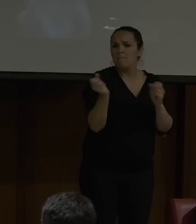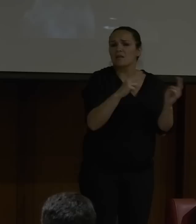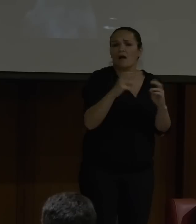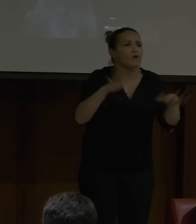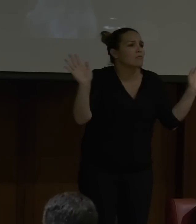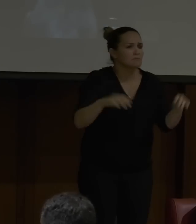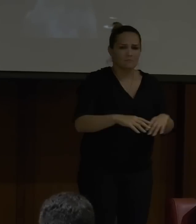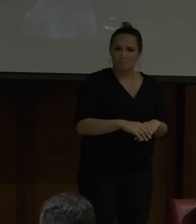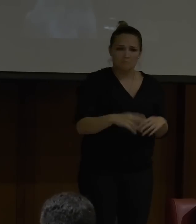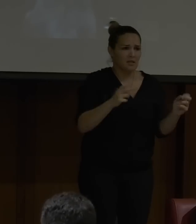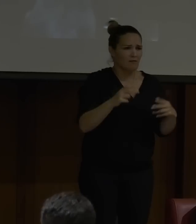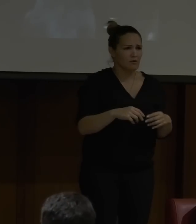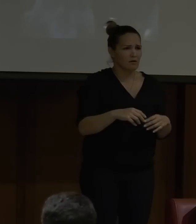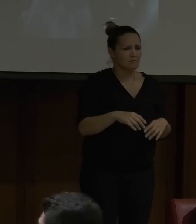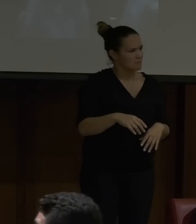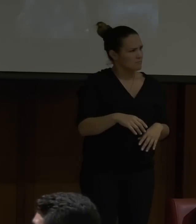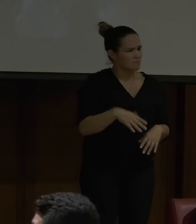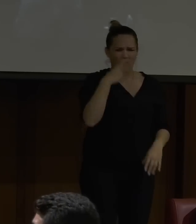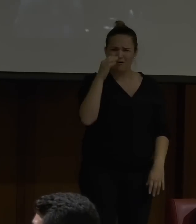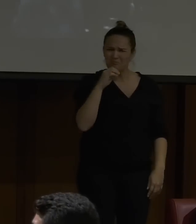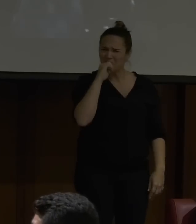O sea, el tipo quedó peor.